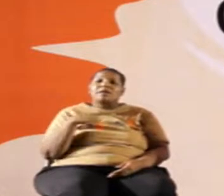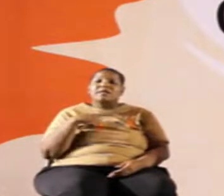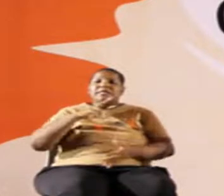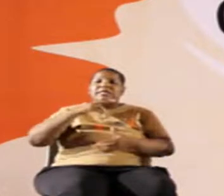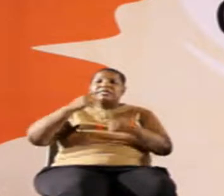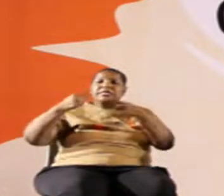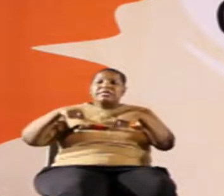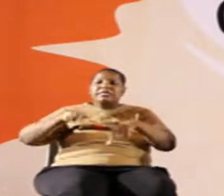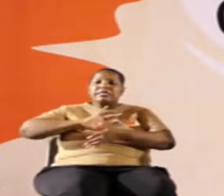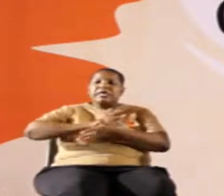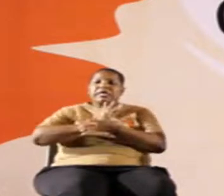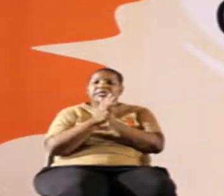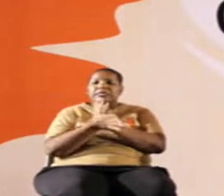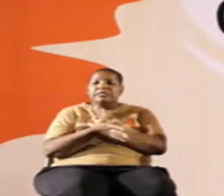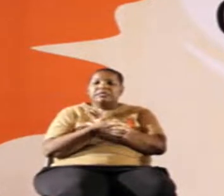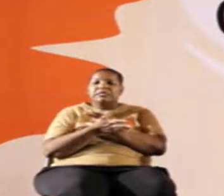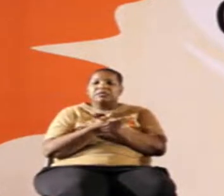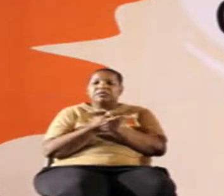antirracista?